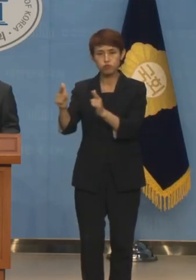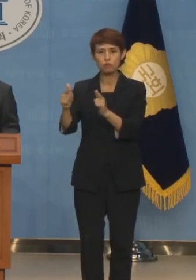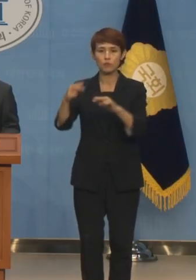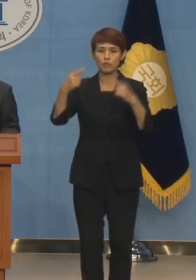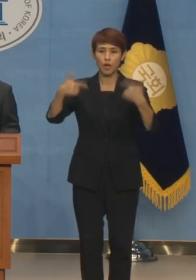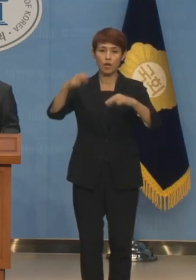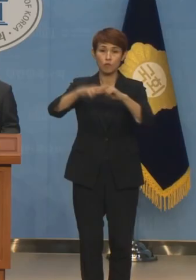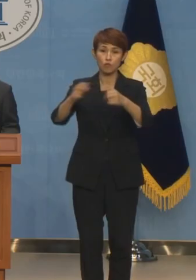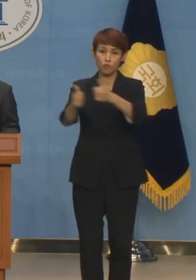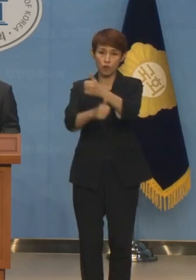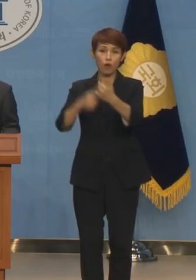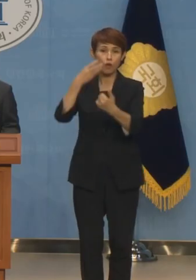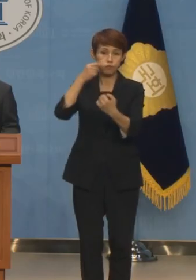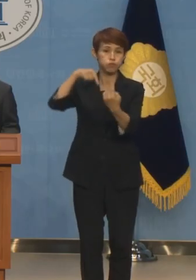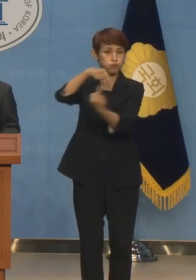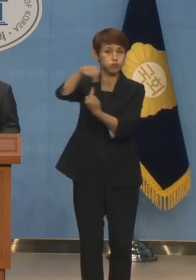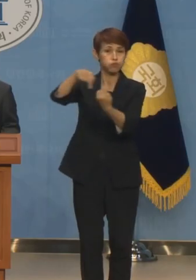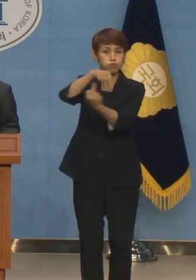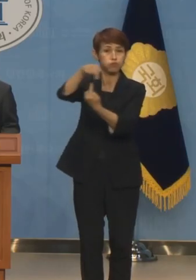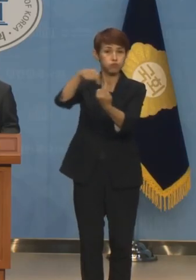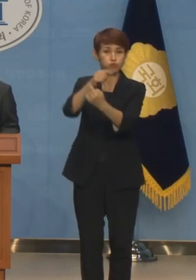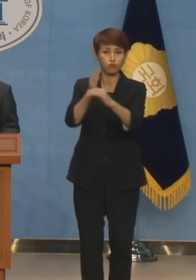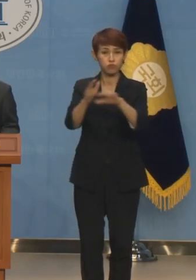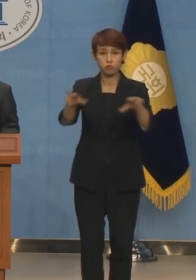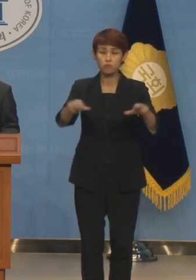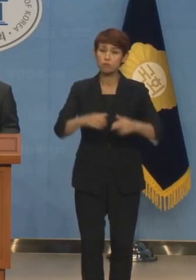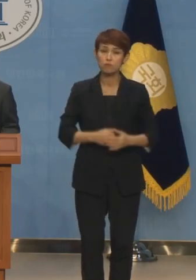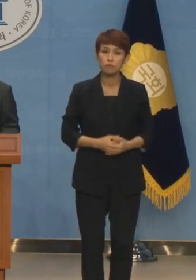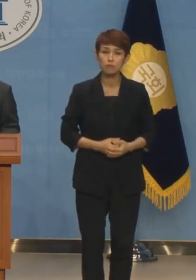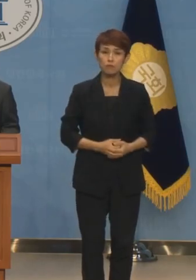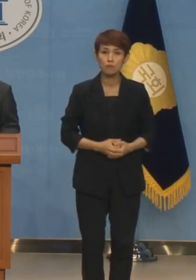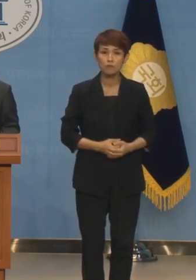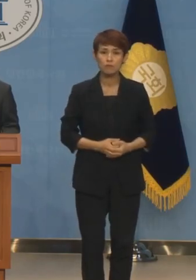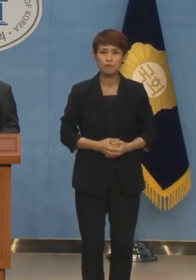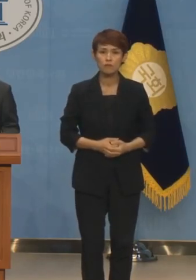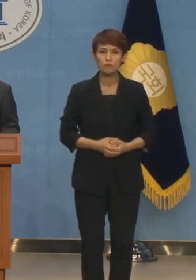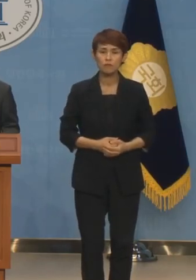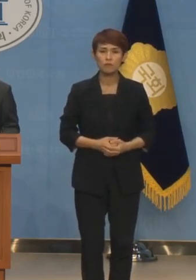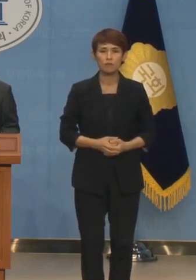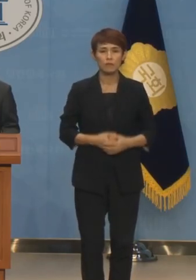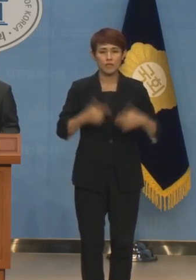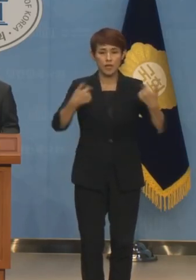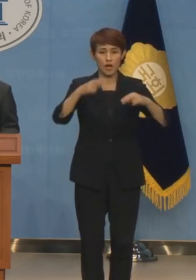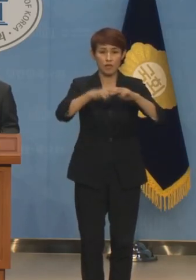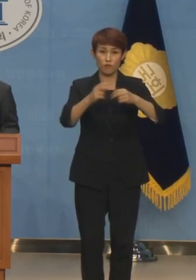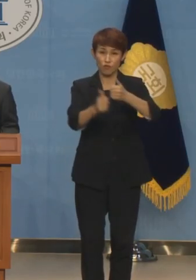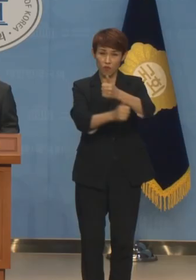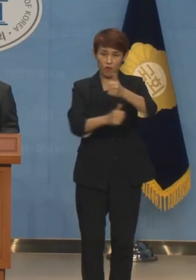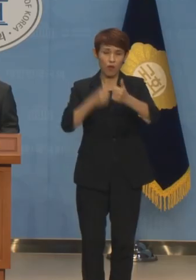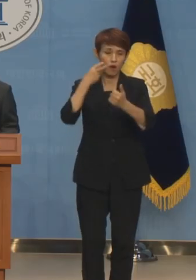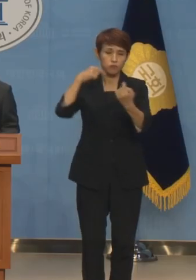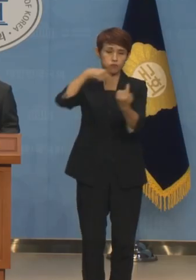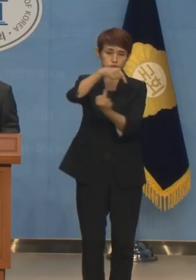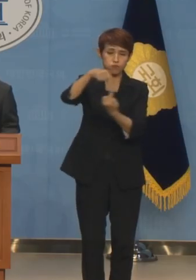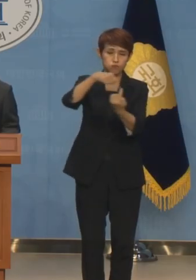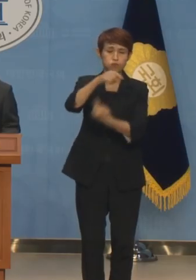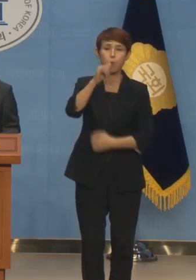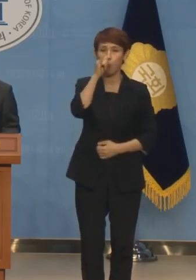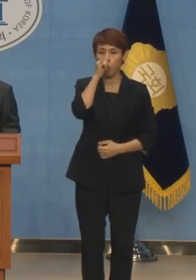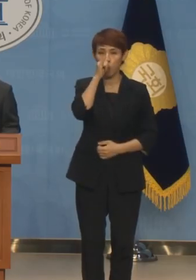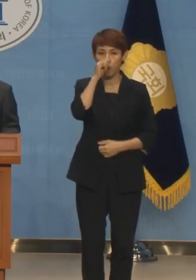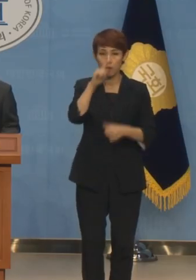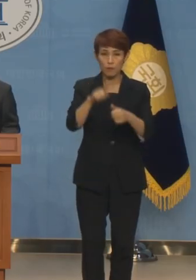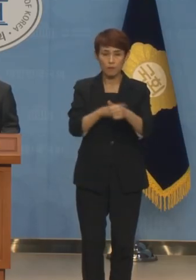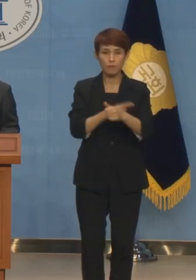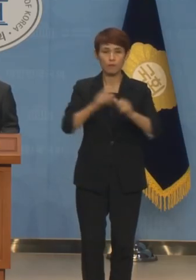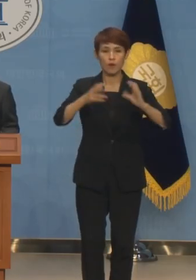상임위는 모두 정상적으로 작동하고 있습니다. 상임위가 정상적으로 가동 중인 만큼